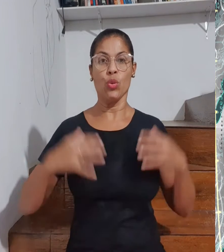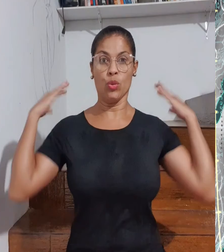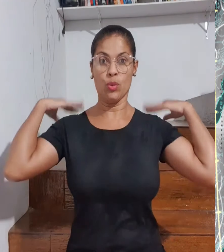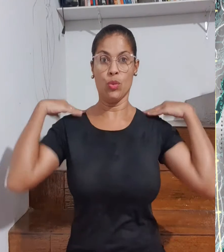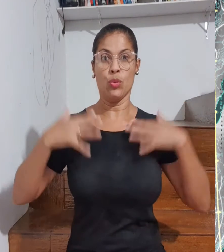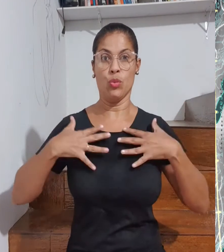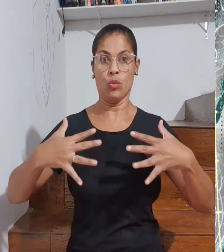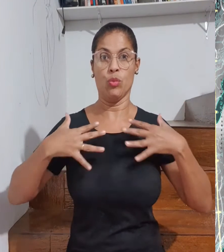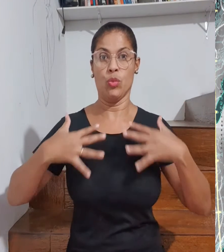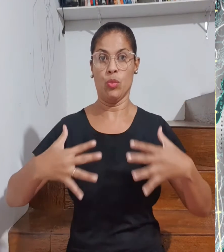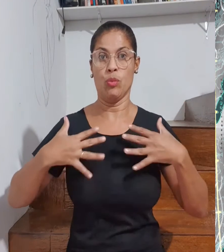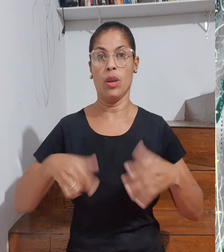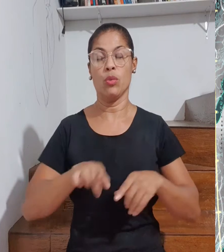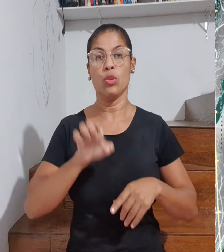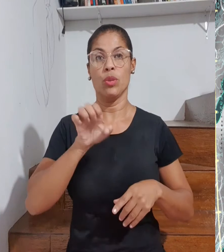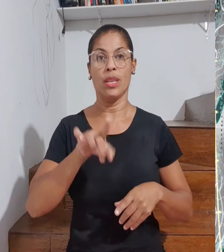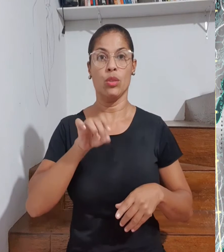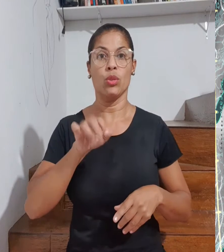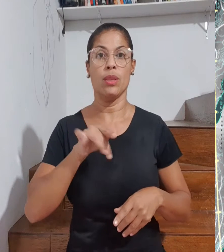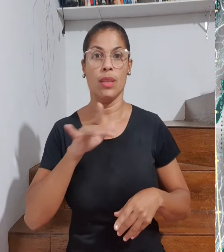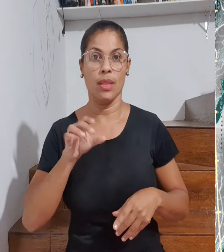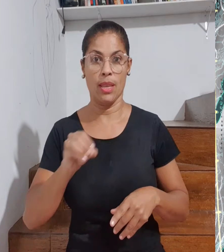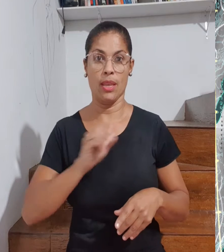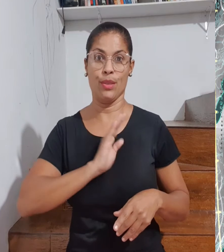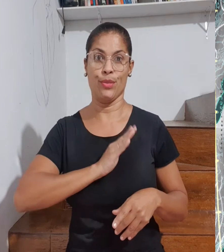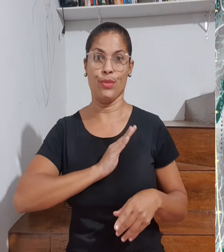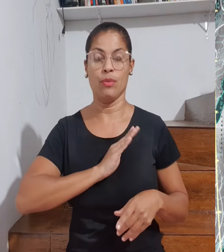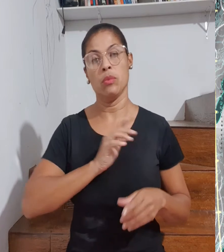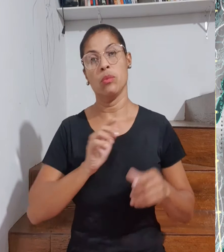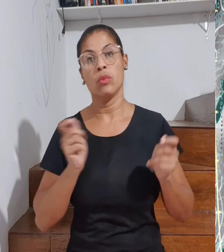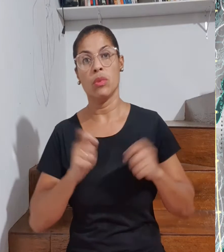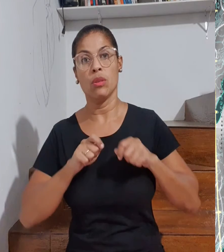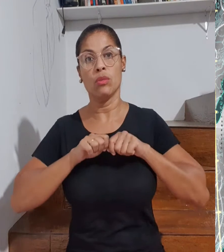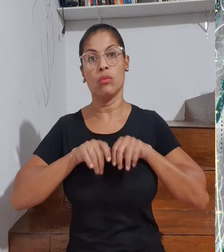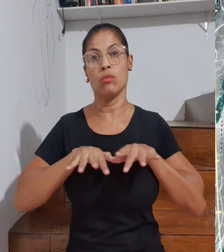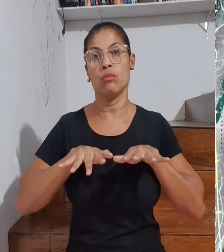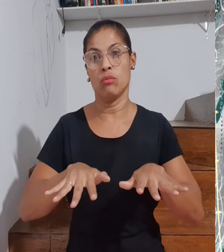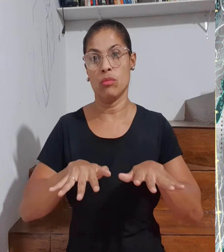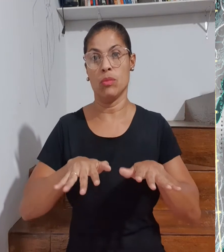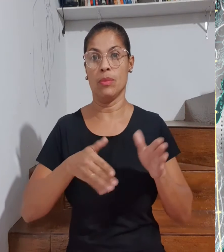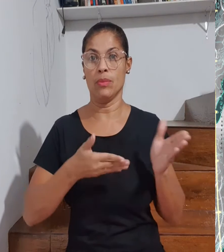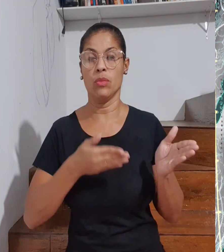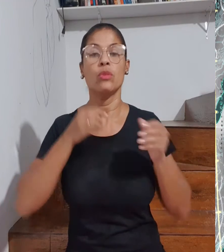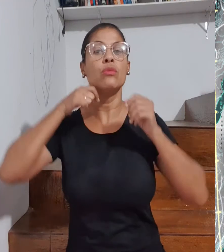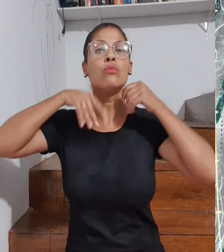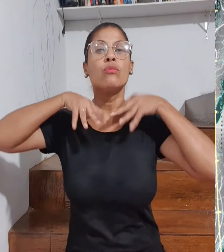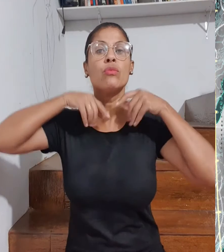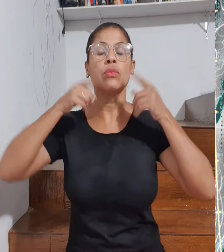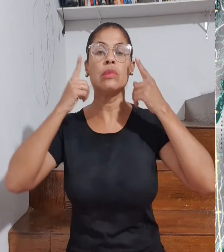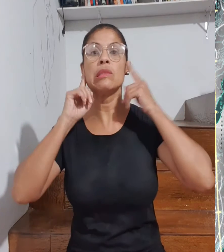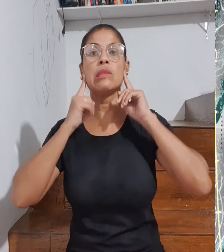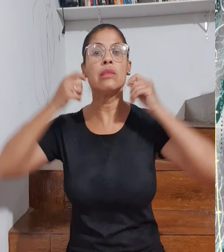olho e no endotélio vascular. Assim, eles funcionam desde secretagogos, a